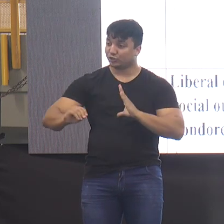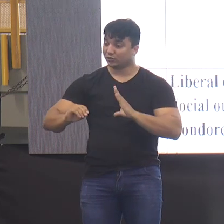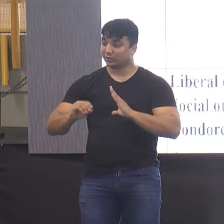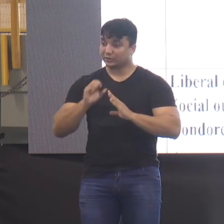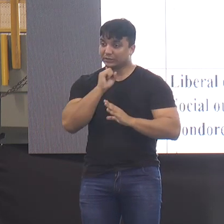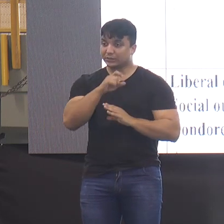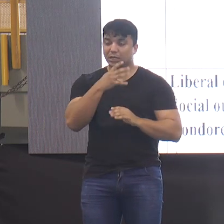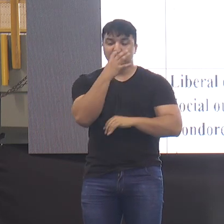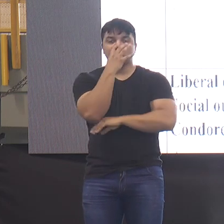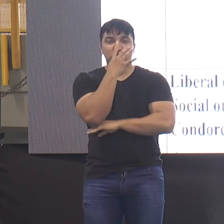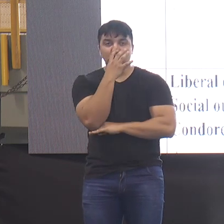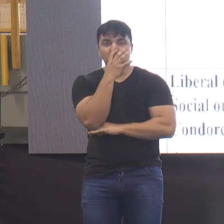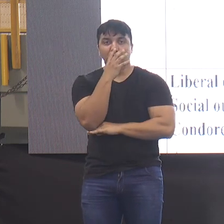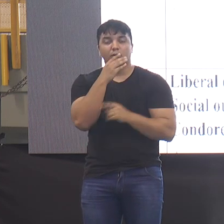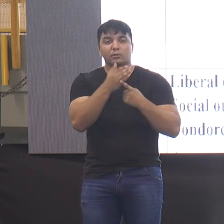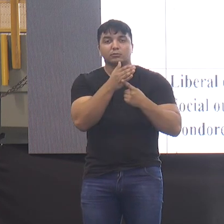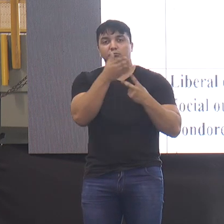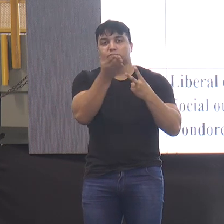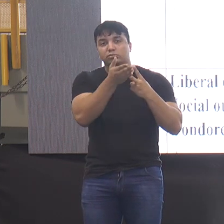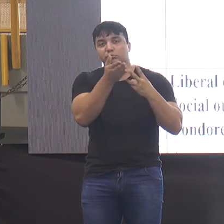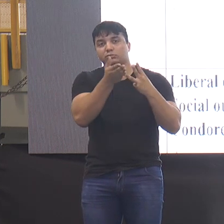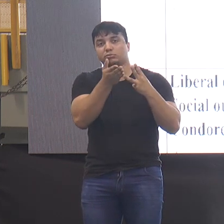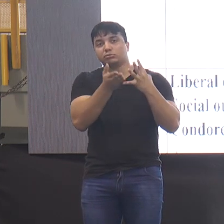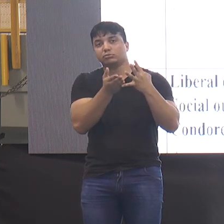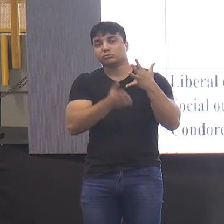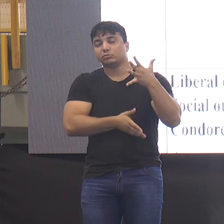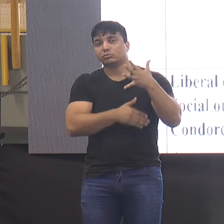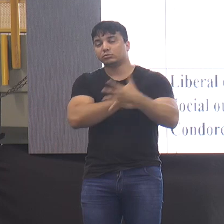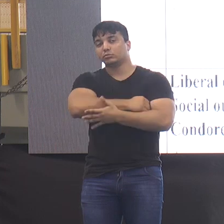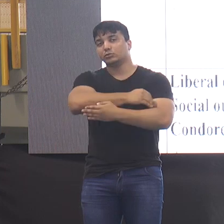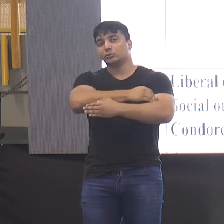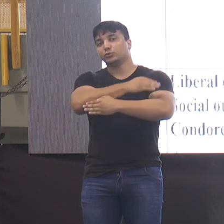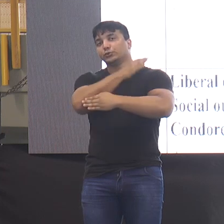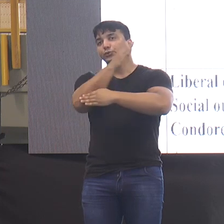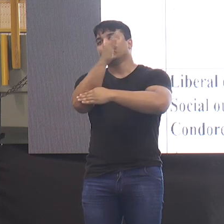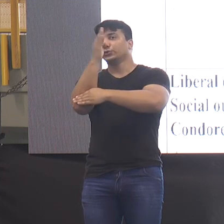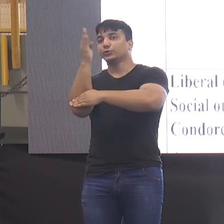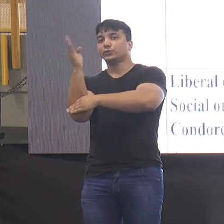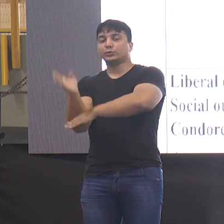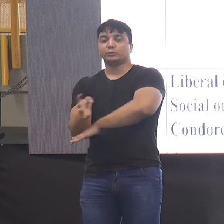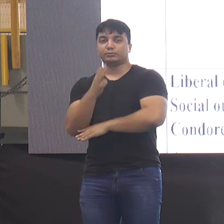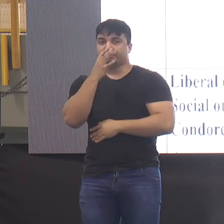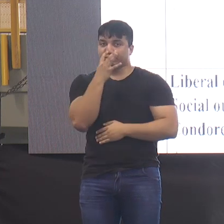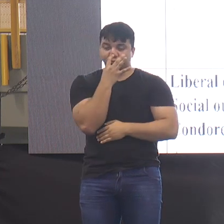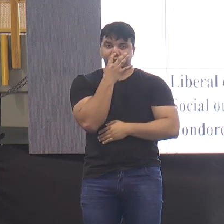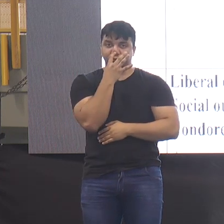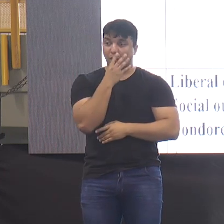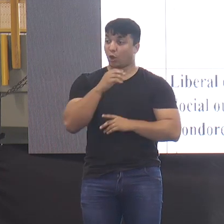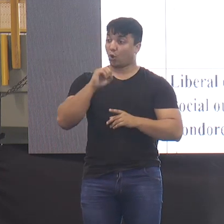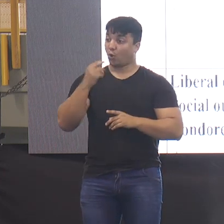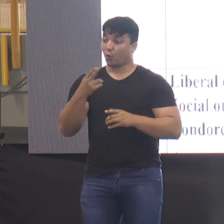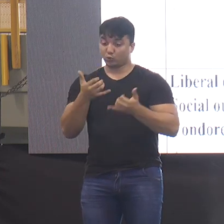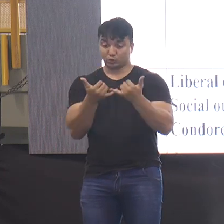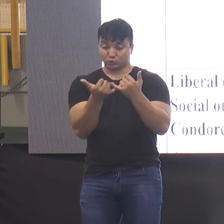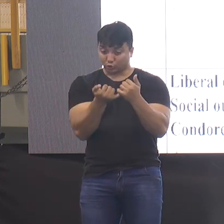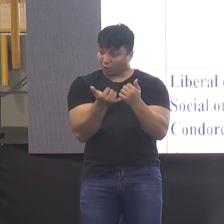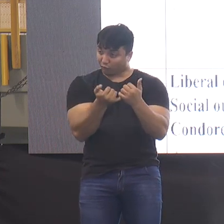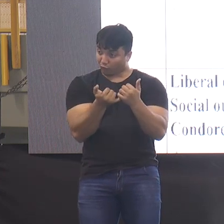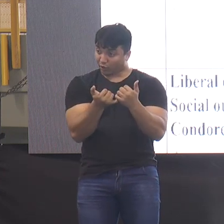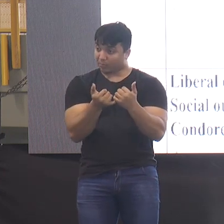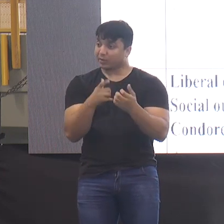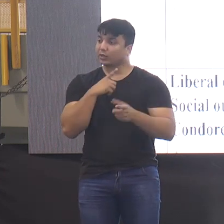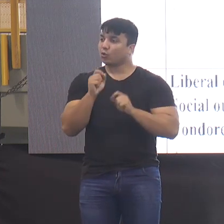Ficar assistindo uma série atrás da outra, passar todo o seu tempo livre assistindo a uma série ou jogando